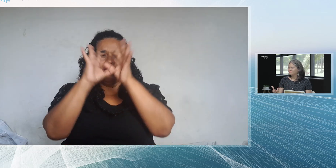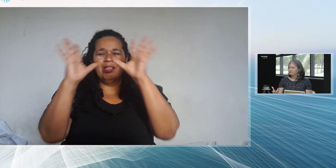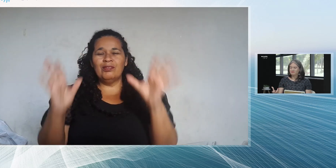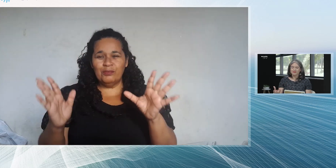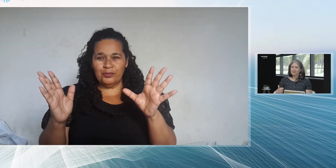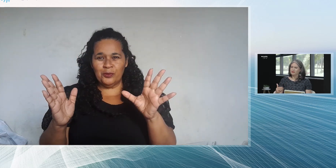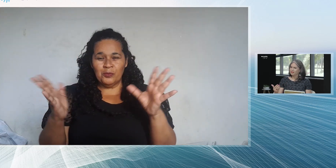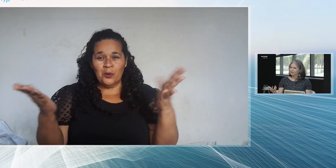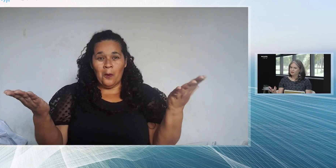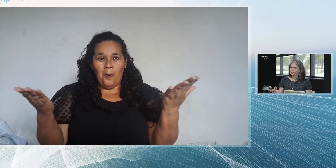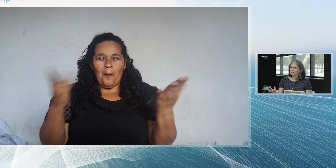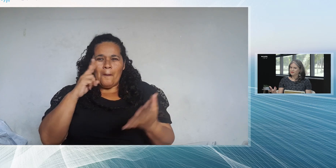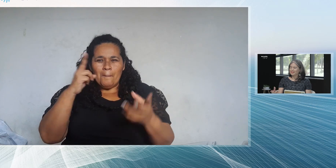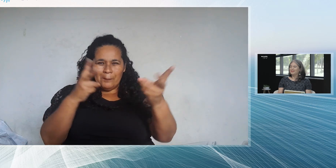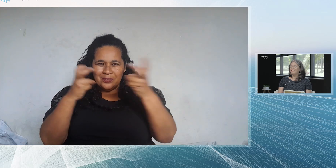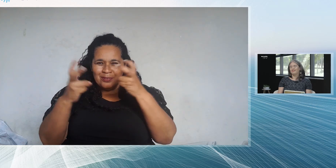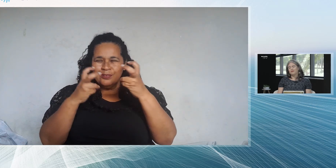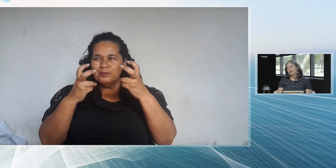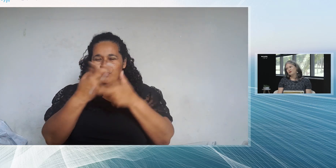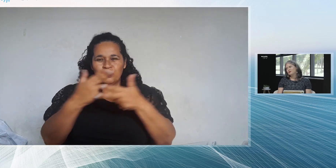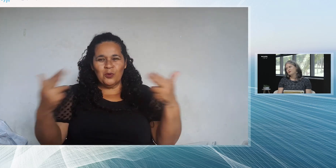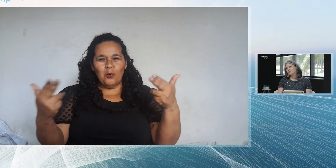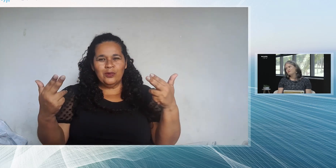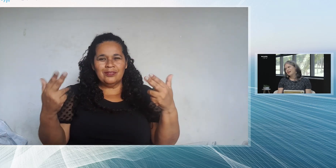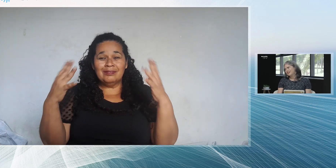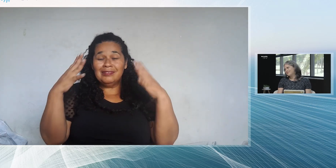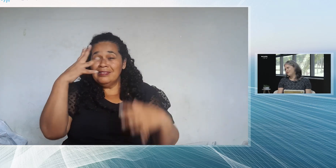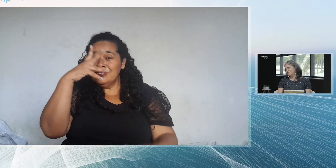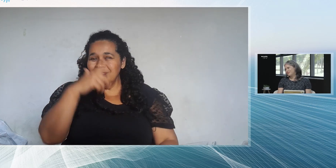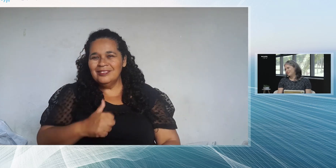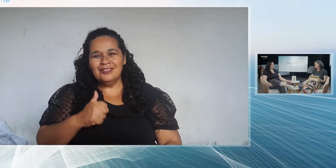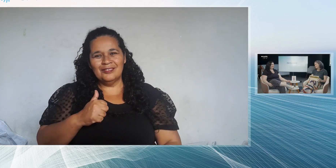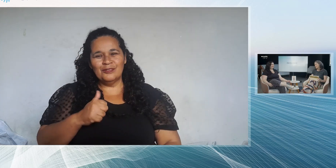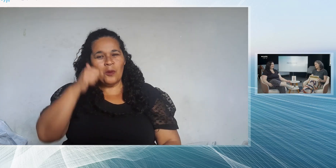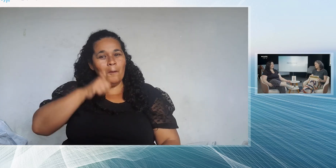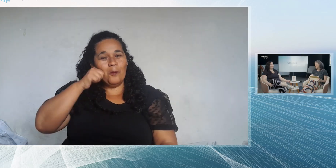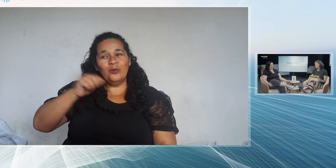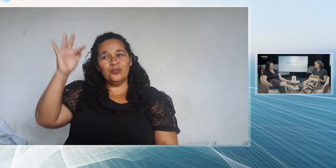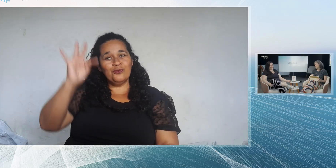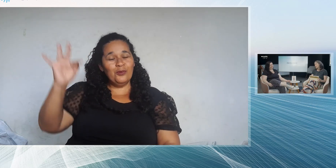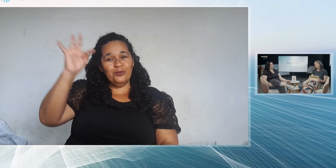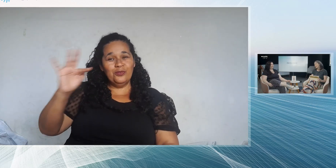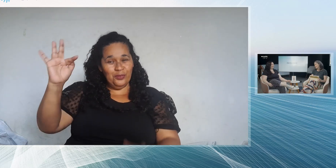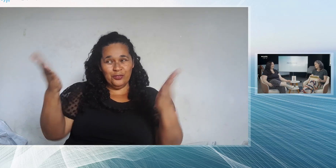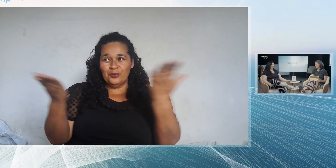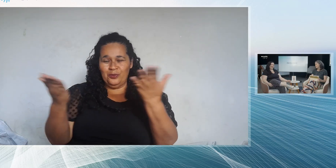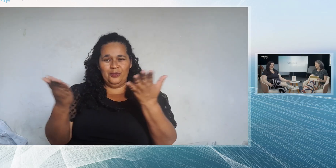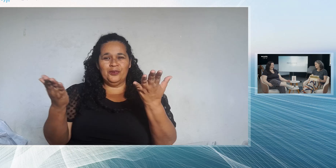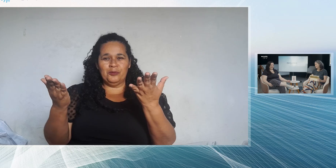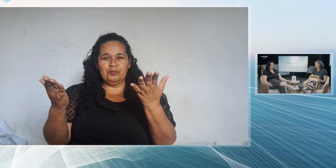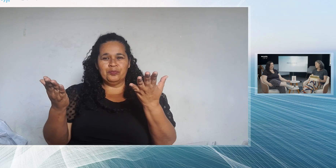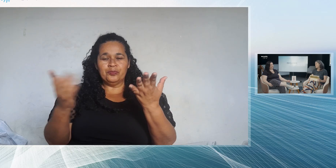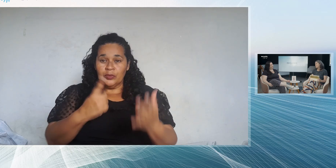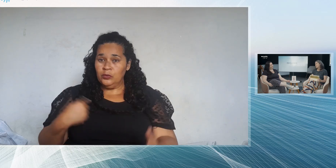Então, isso é maravilhoso. Olha, gostoso demais ter você aqui com a gente de Obrigada. novo. Muito obrigada, Edir.